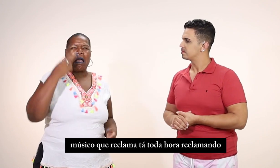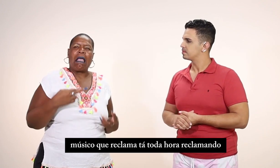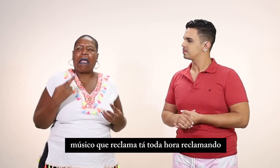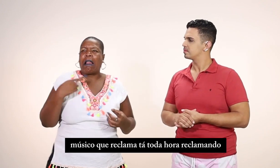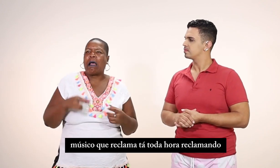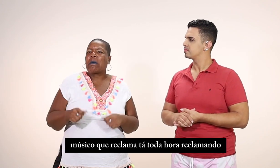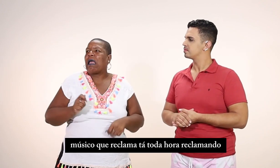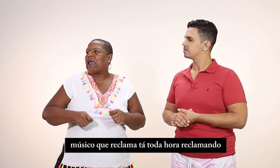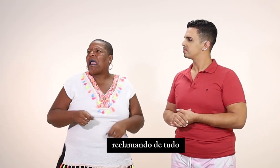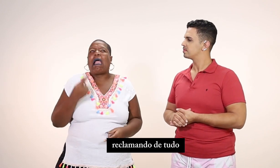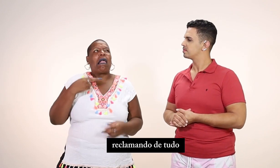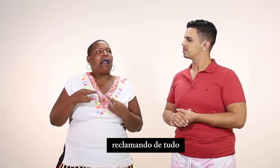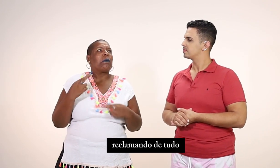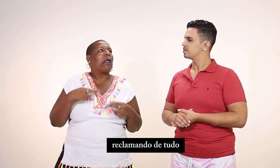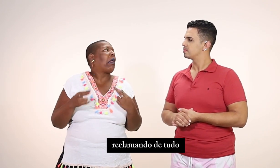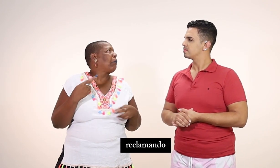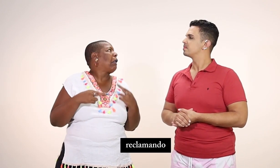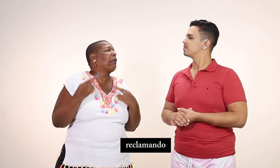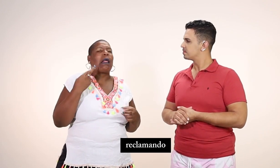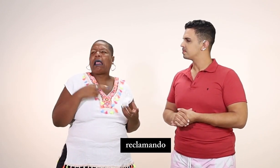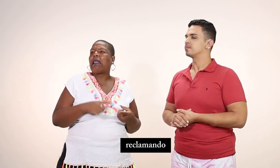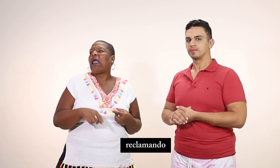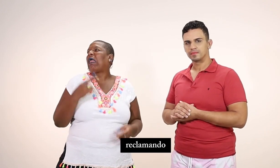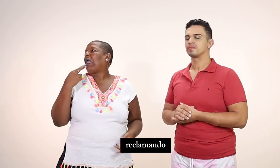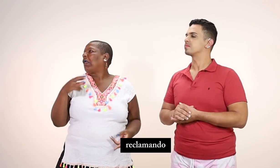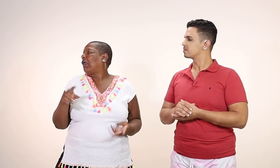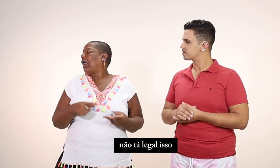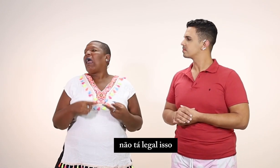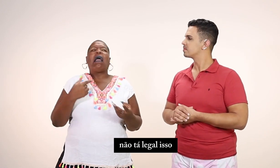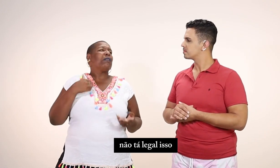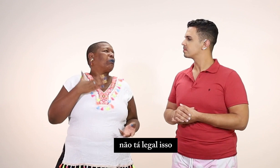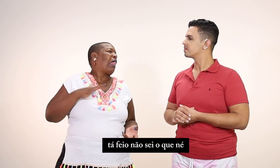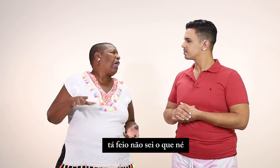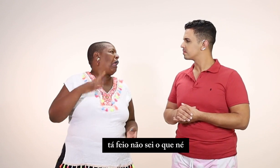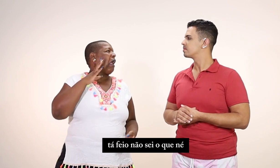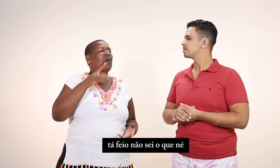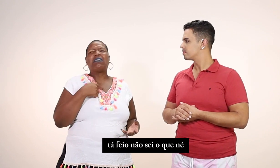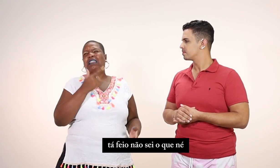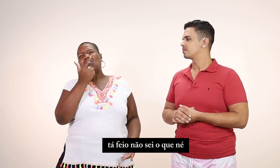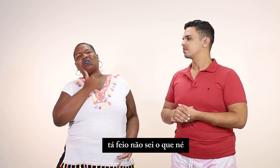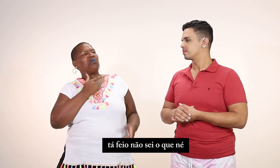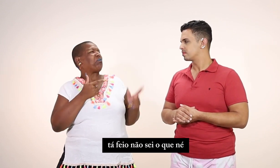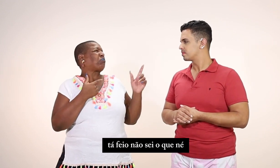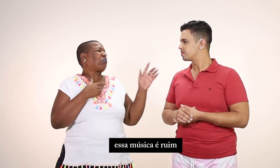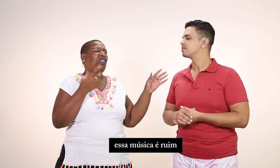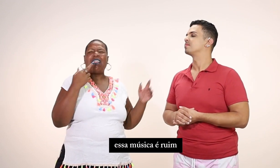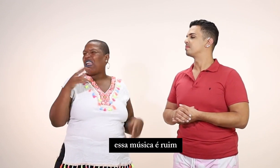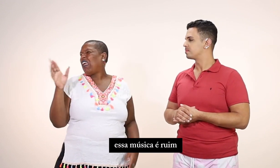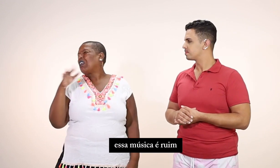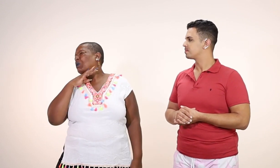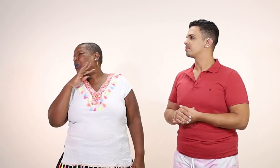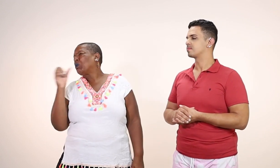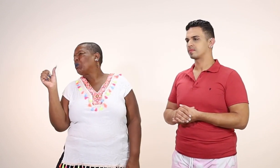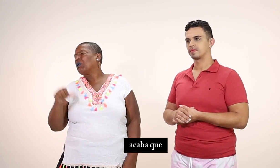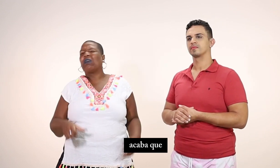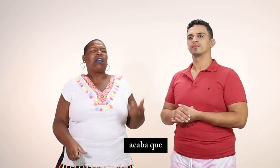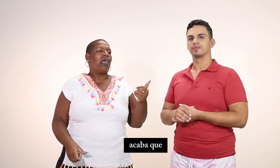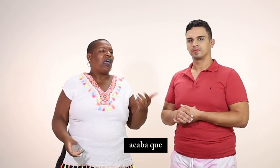hora reclamando de tudo, isso tá legal, isso não tá legal, isso tá feio, não sei o quê. Né? Essa música é ruim. Acaba